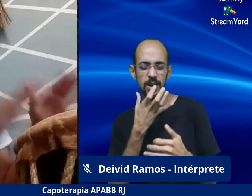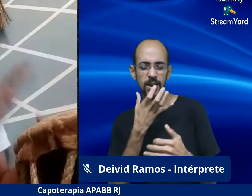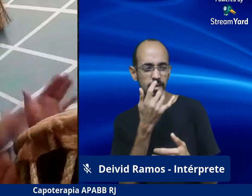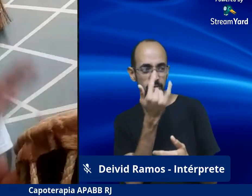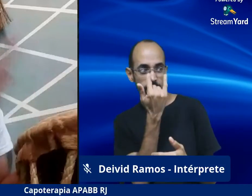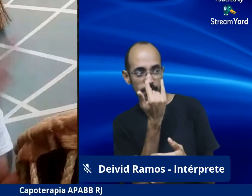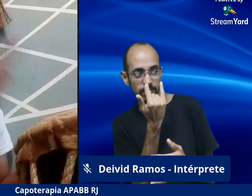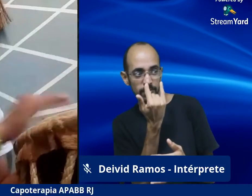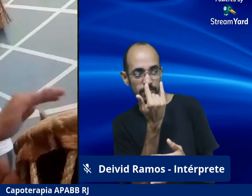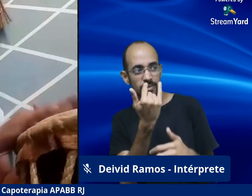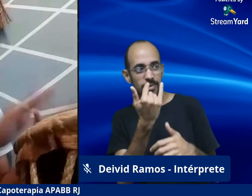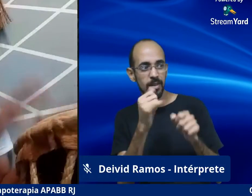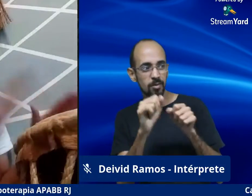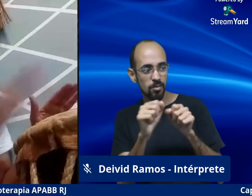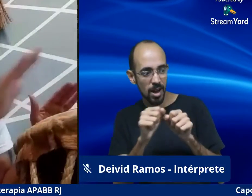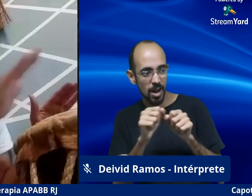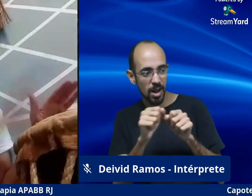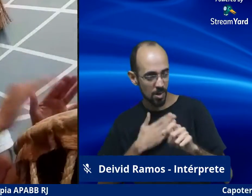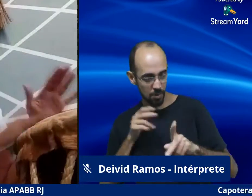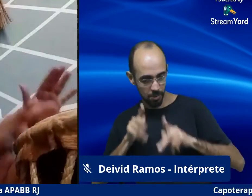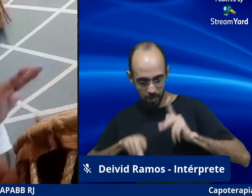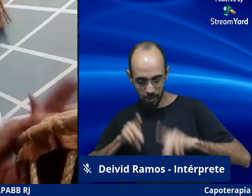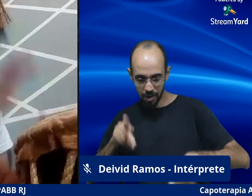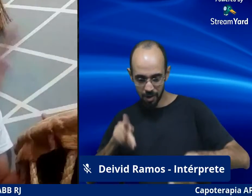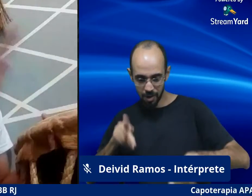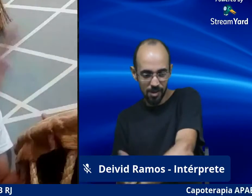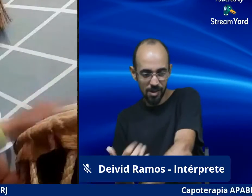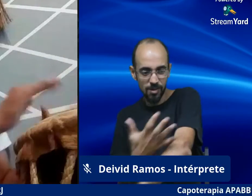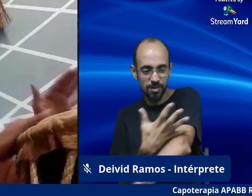meu corpo se arrepiar.